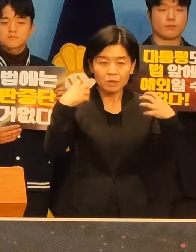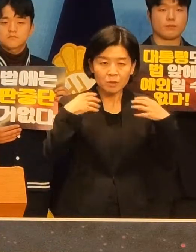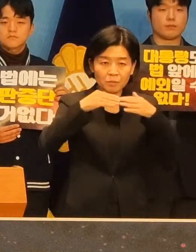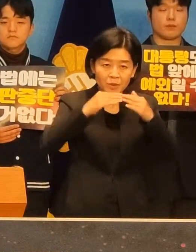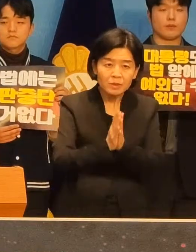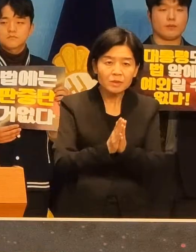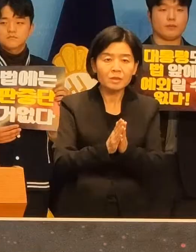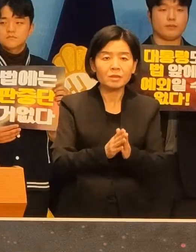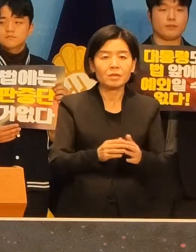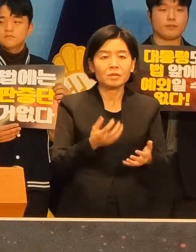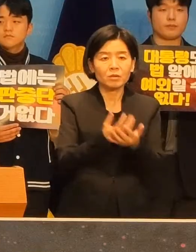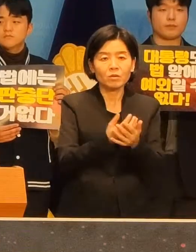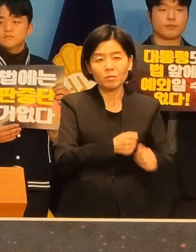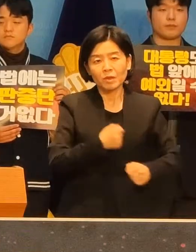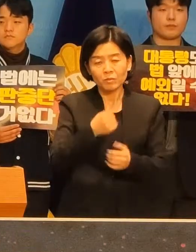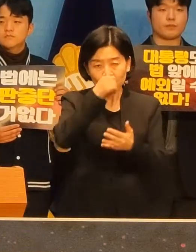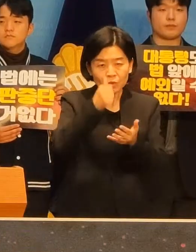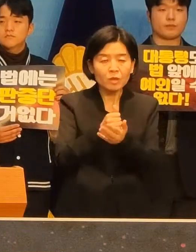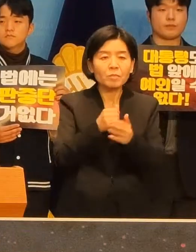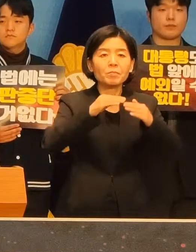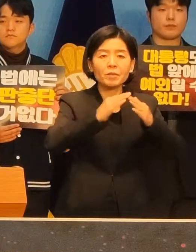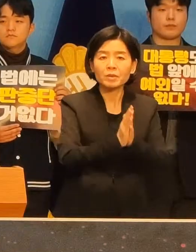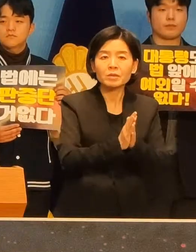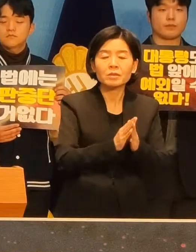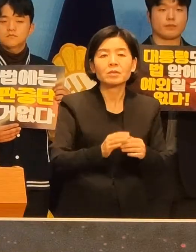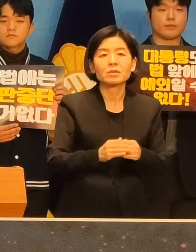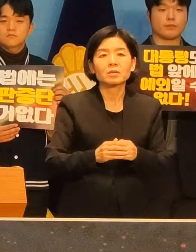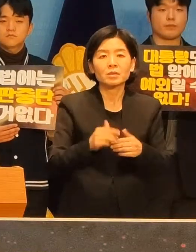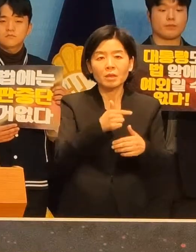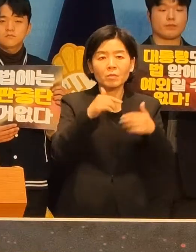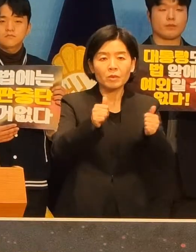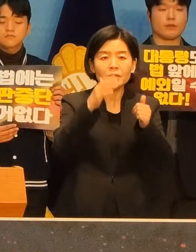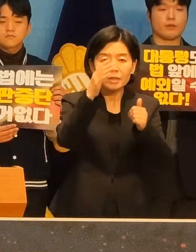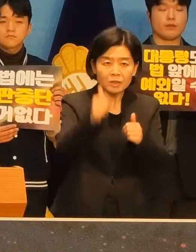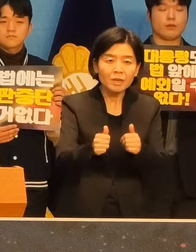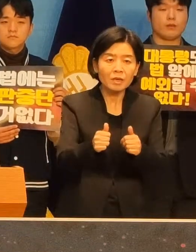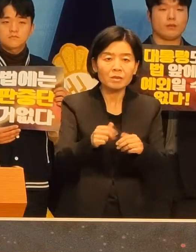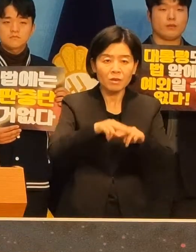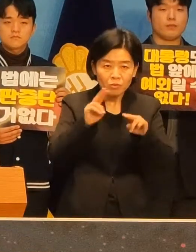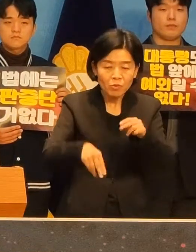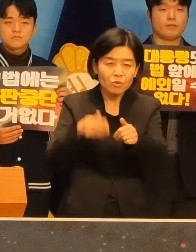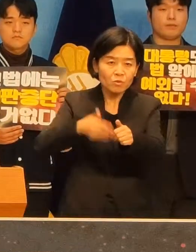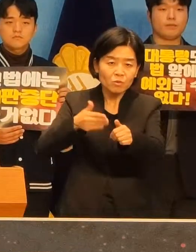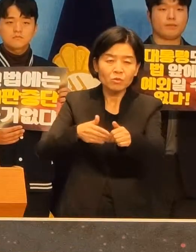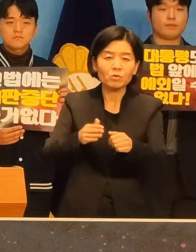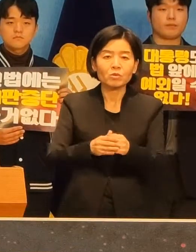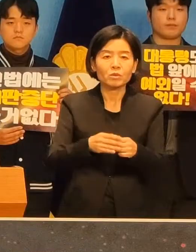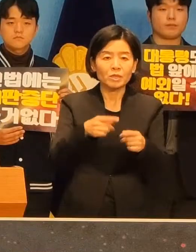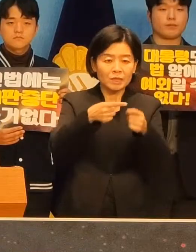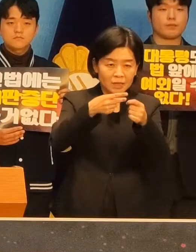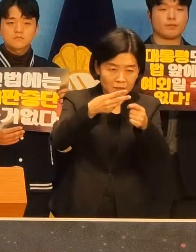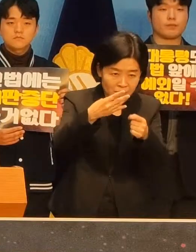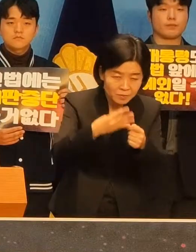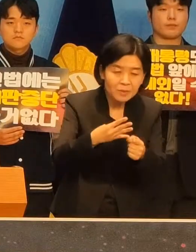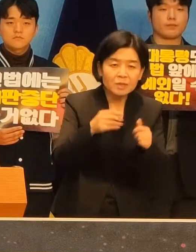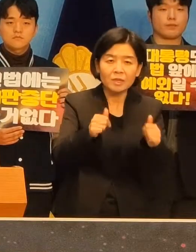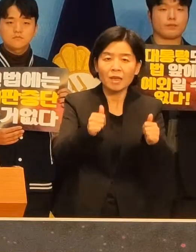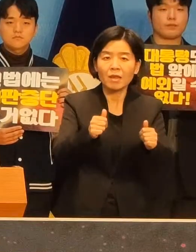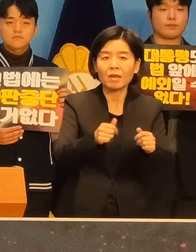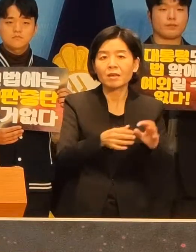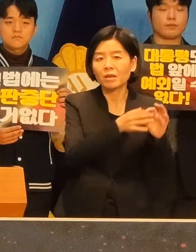배임죄 폐지, 대법원장 사퇴 요구, 사심제 도입, 1심 정지제, 대통령 재판 정지법